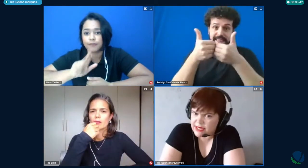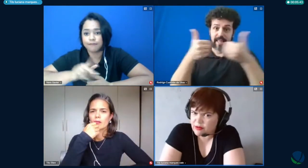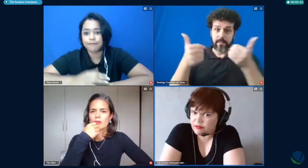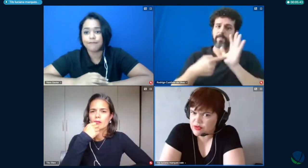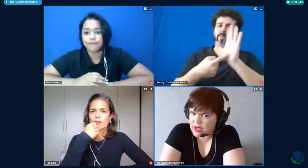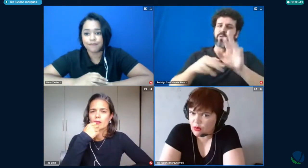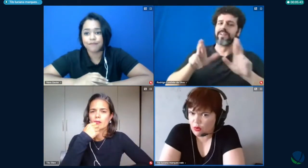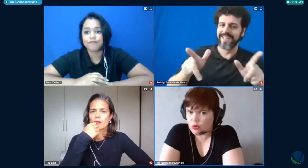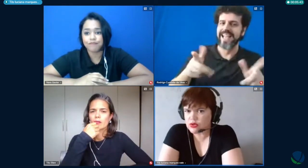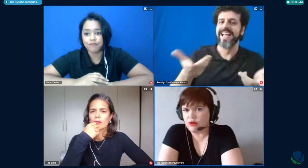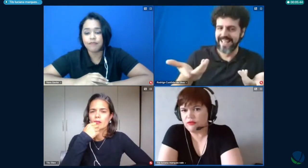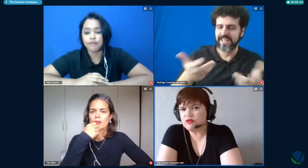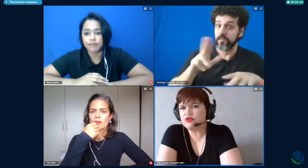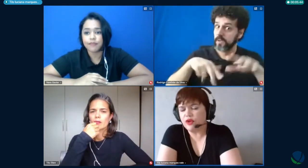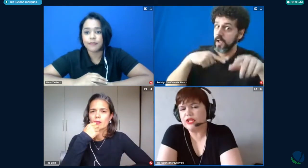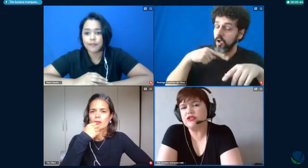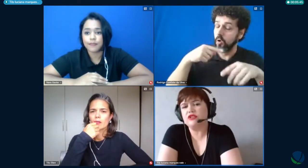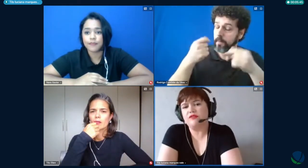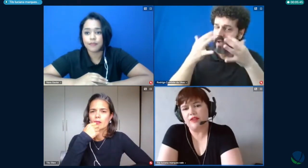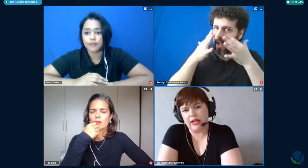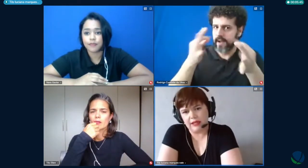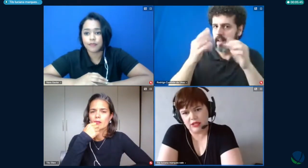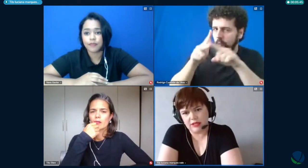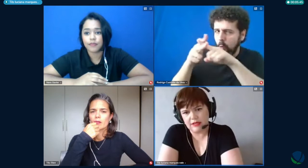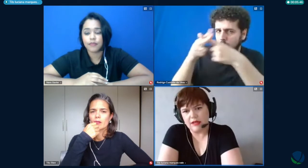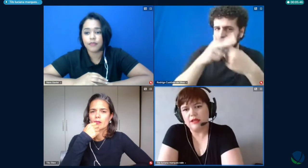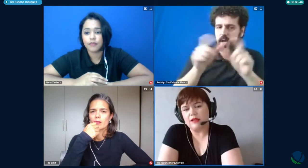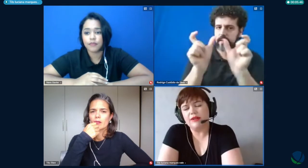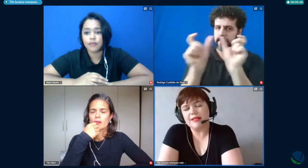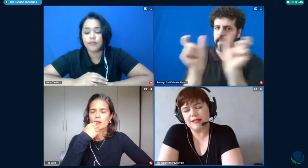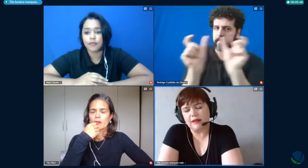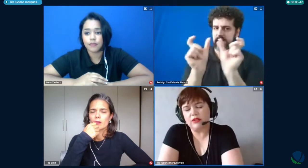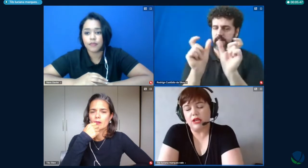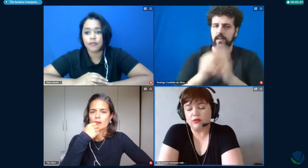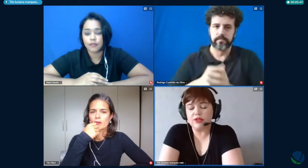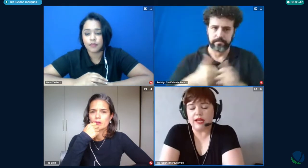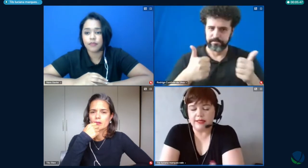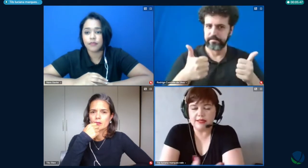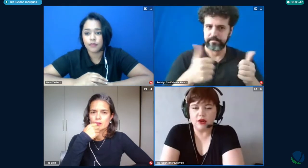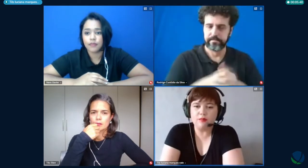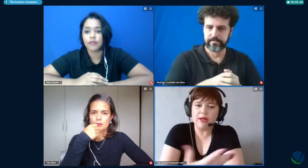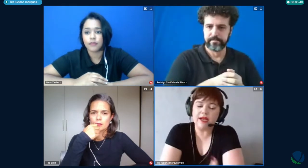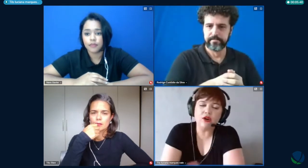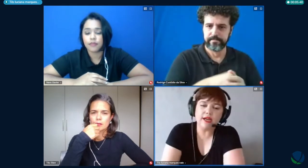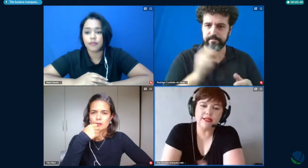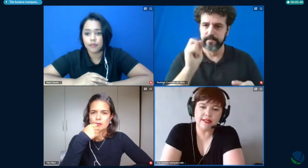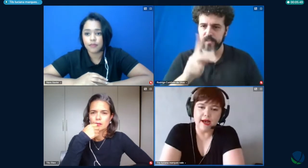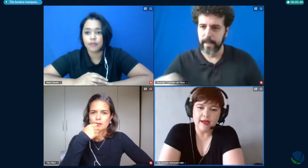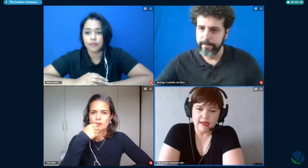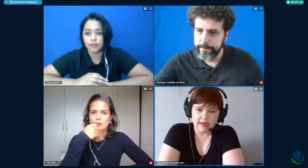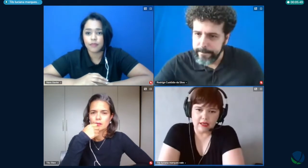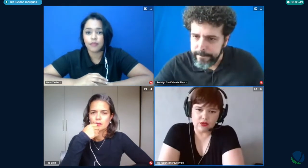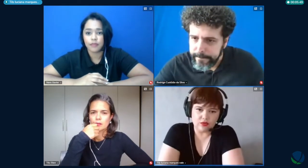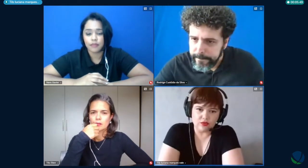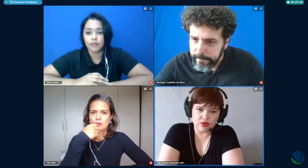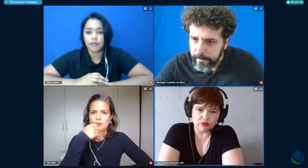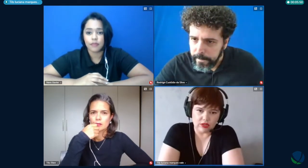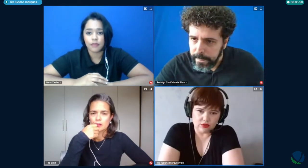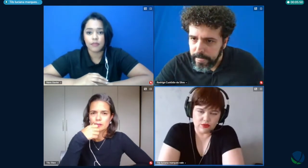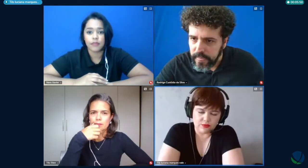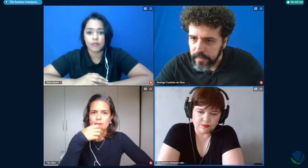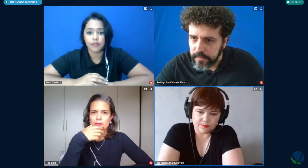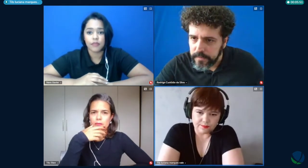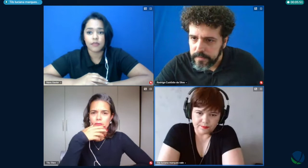exercem a mesma função ou são funções diferentes? Então, é necessário ter atenção para reorganizar isso no